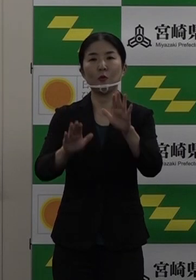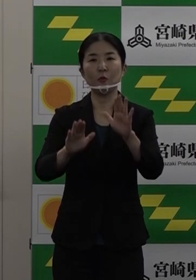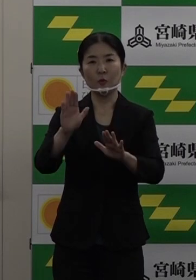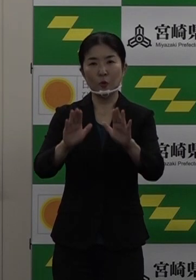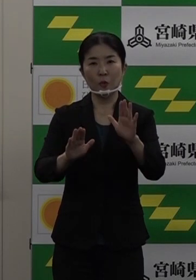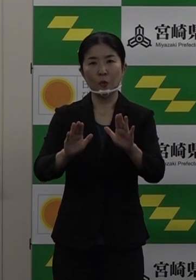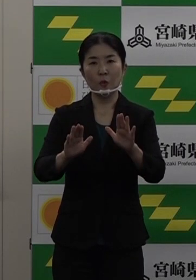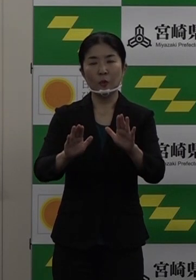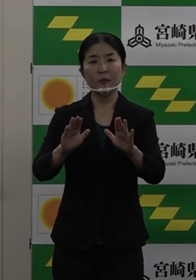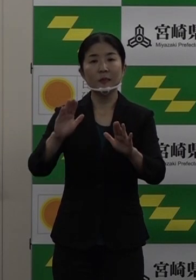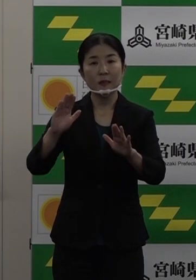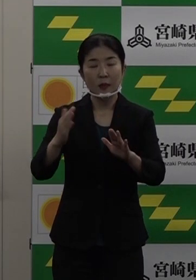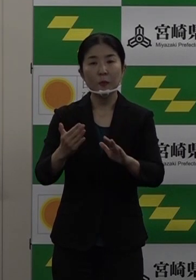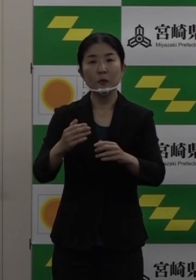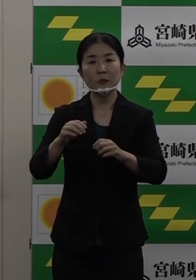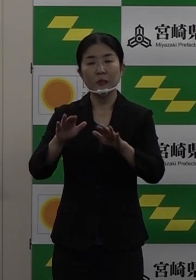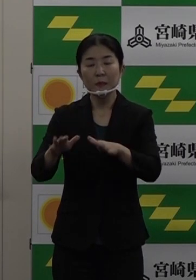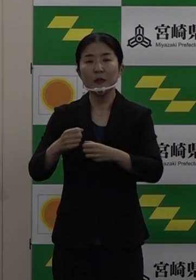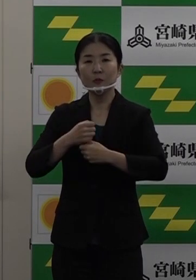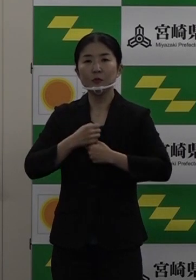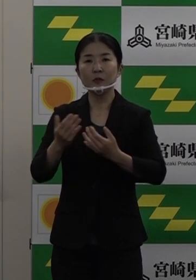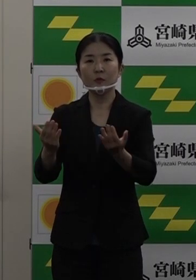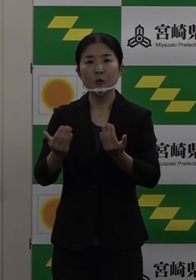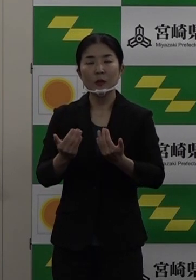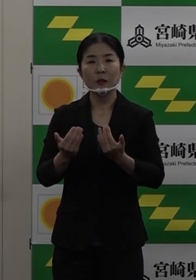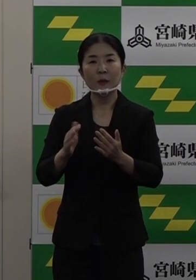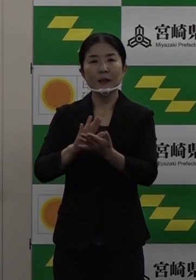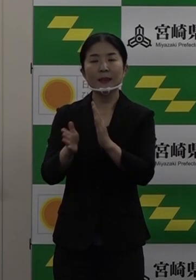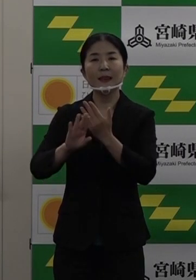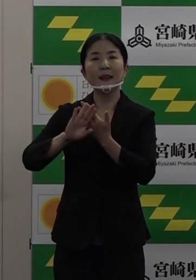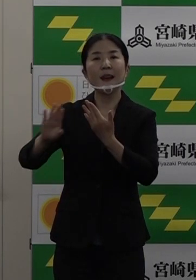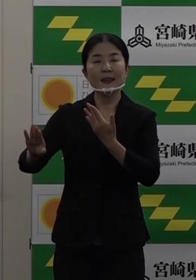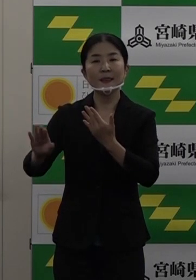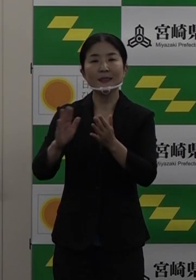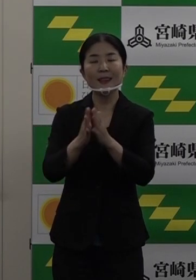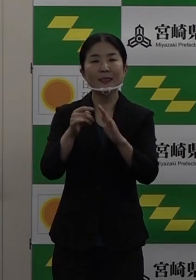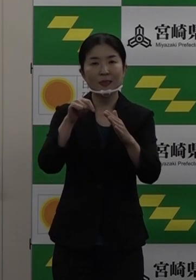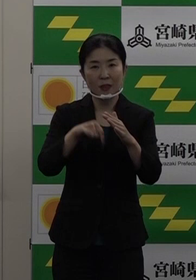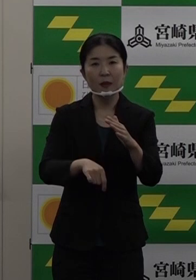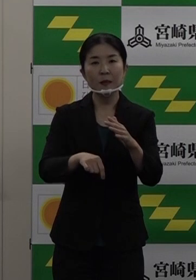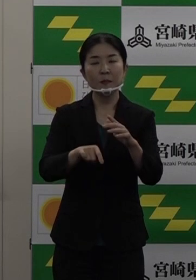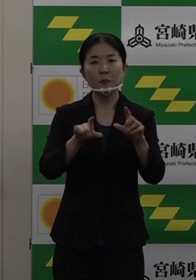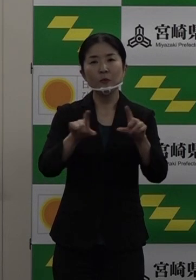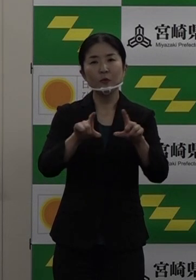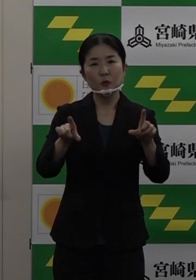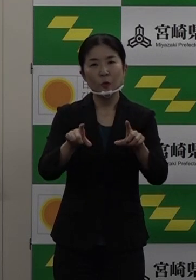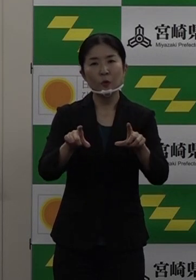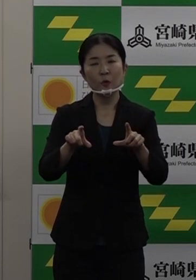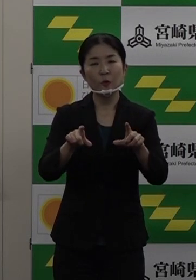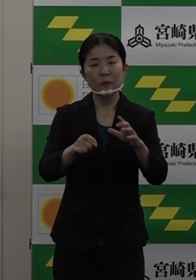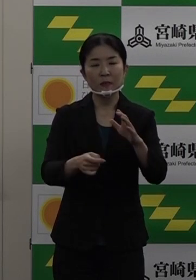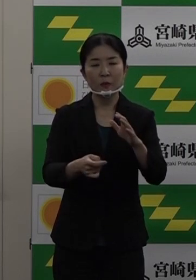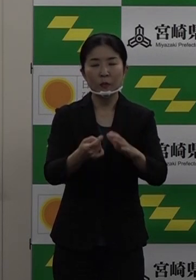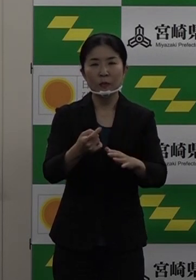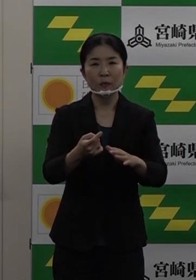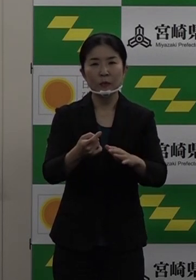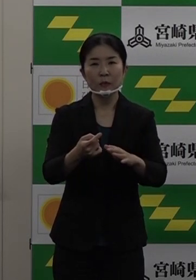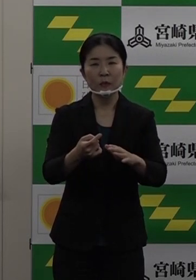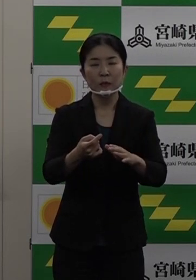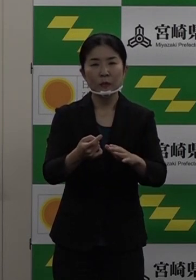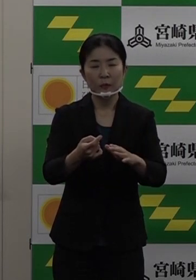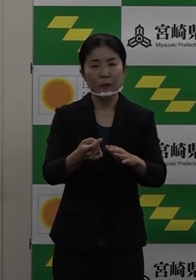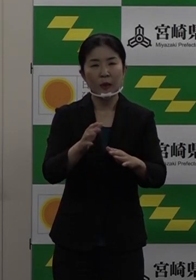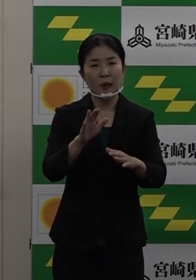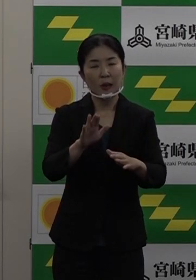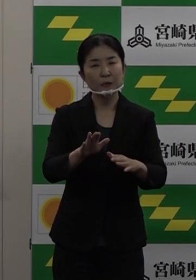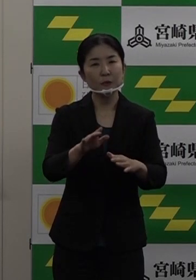ただし今我々が注意すべきは県外ですね、県内にももちろん火種は今ゼロではないというところがござい